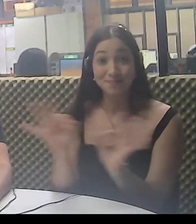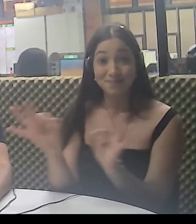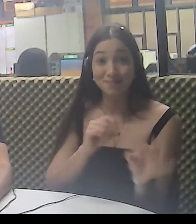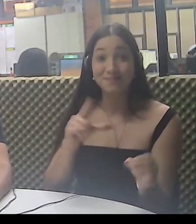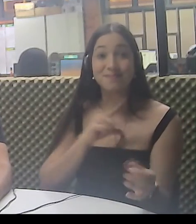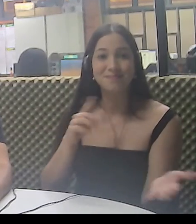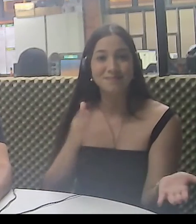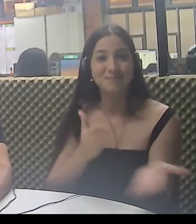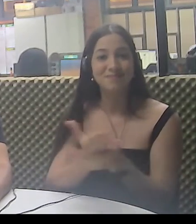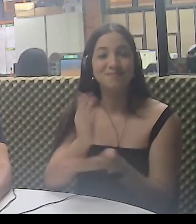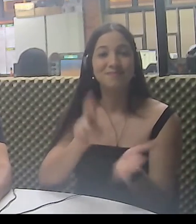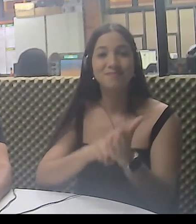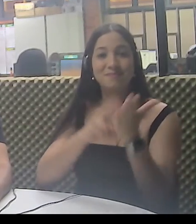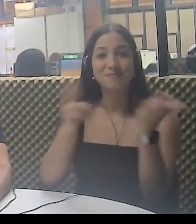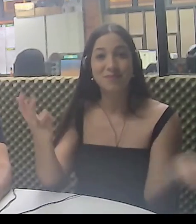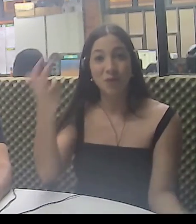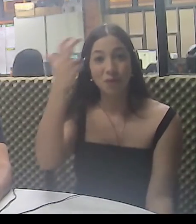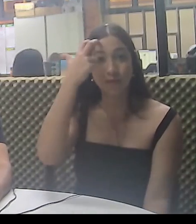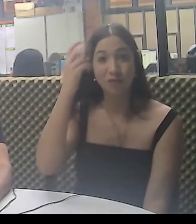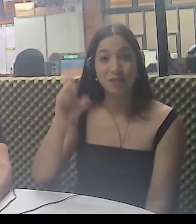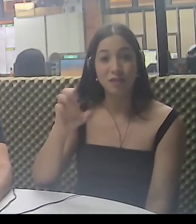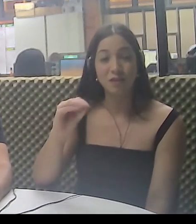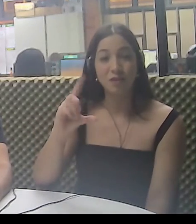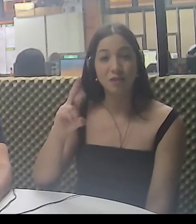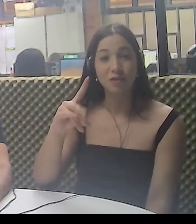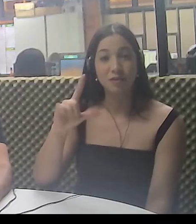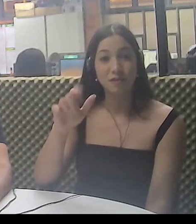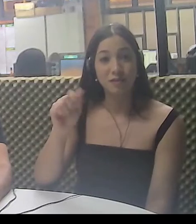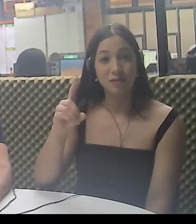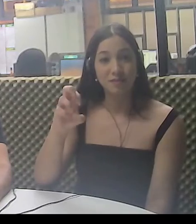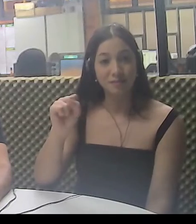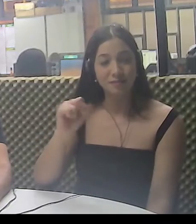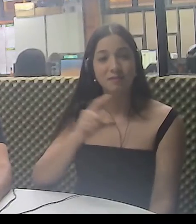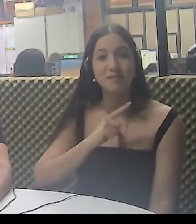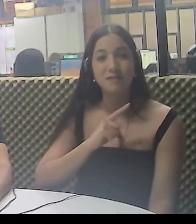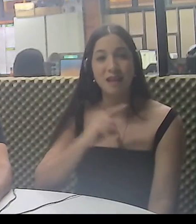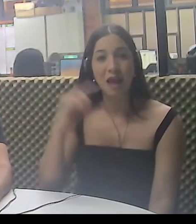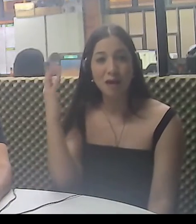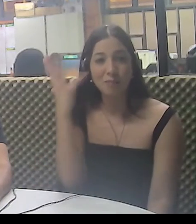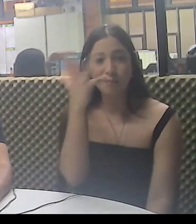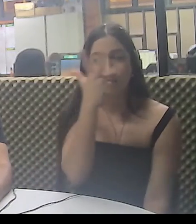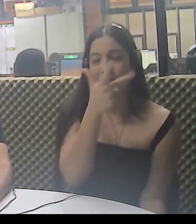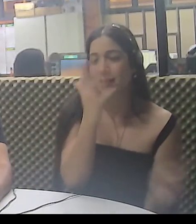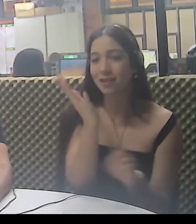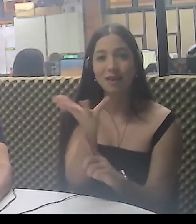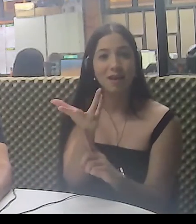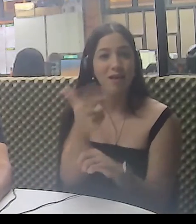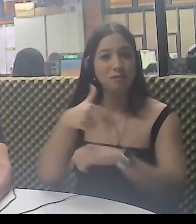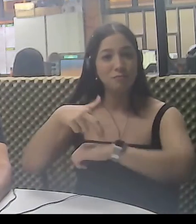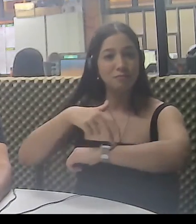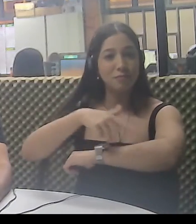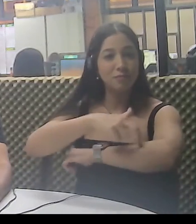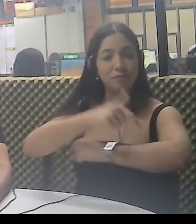com o lançamento da revista cultural Decoloridades, que traz nas páginas a beleza da arte, da